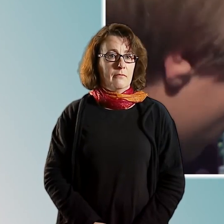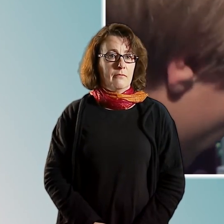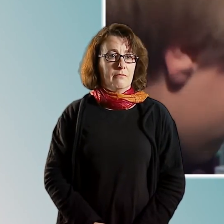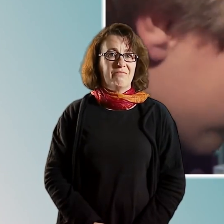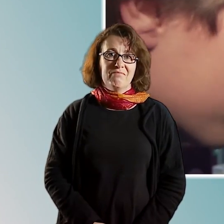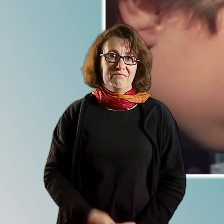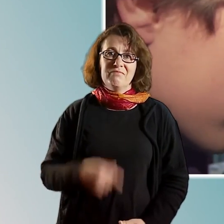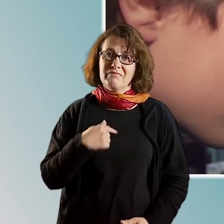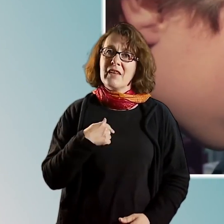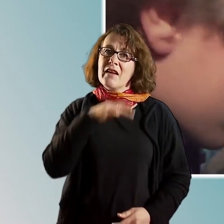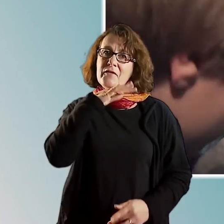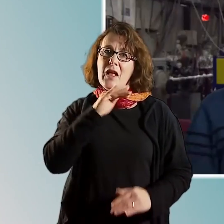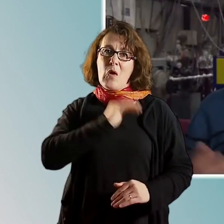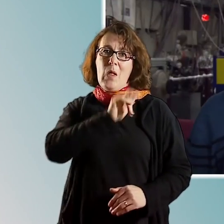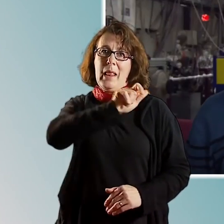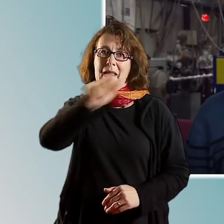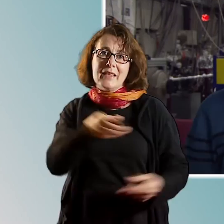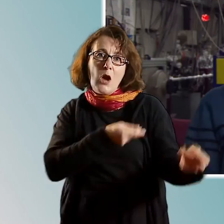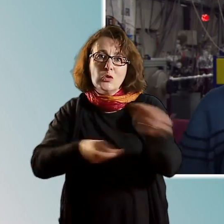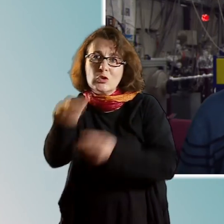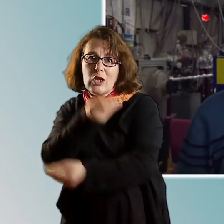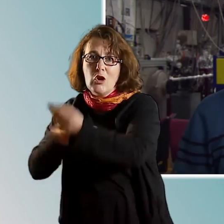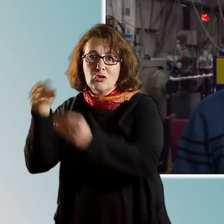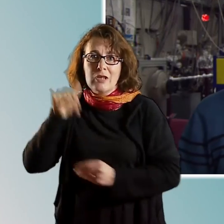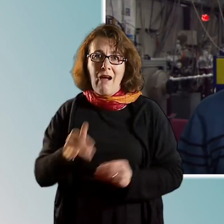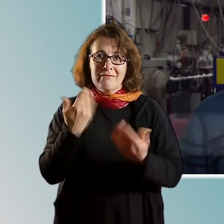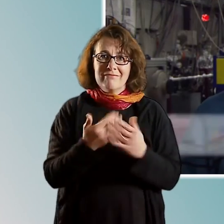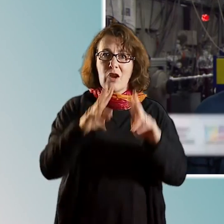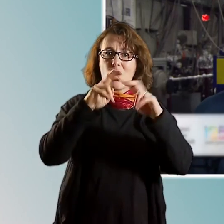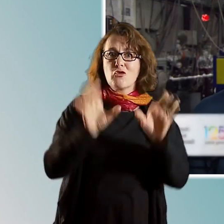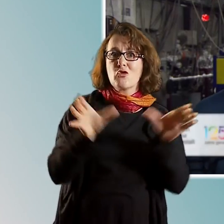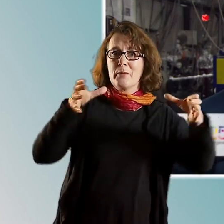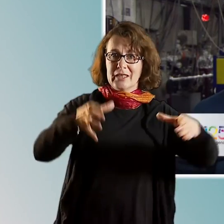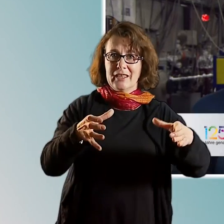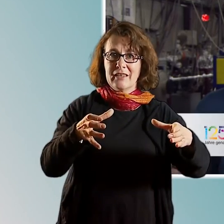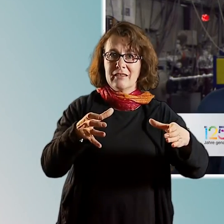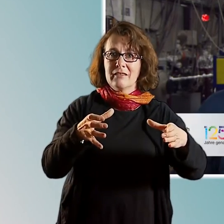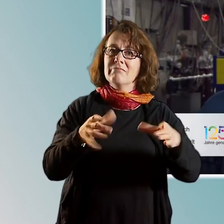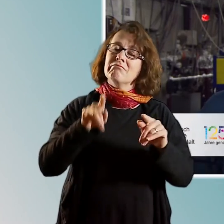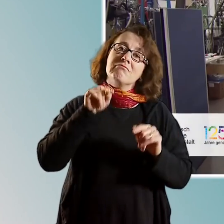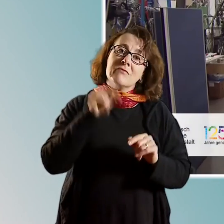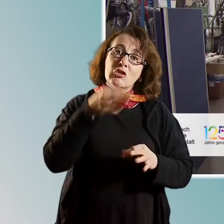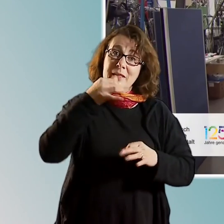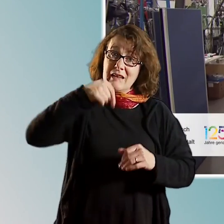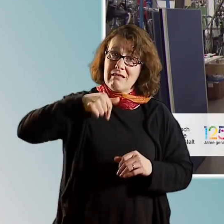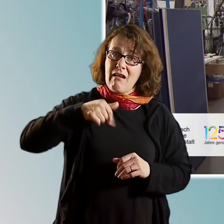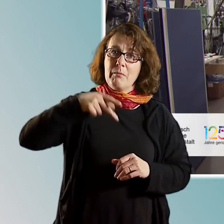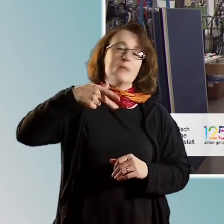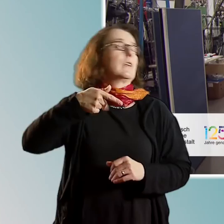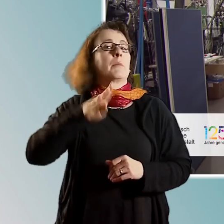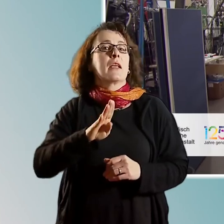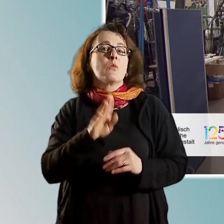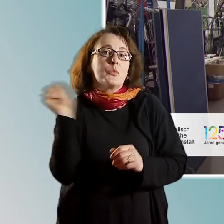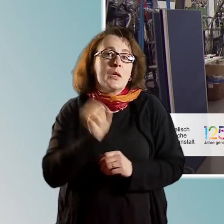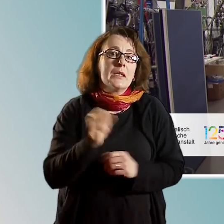Man hat viel Austausch mit einem Haufen anderen Leuten, eben auch aus der Forschungscommunity, und vor allem hat man eben speziell hier an der PTB wirklich